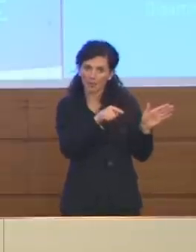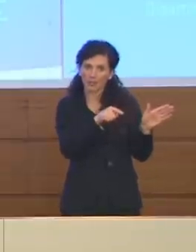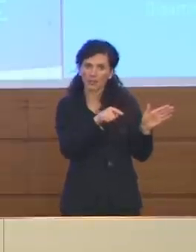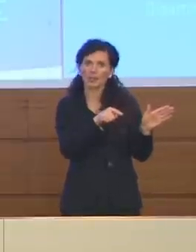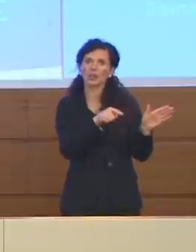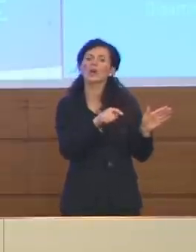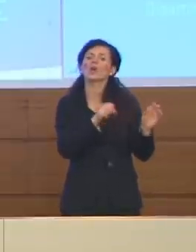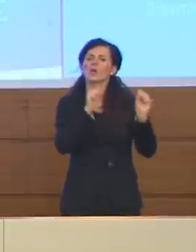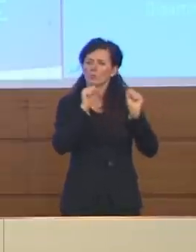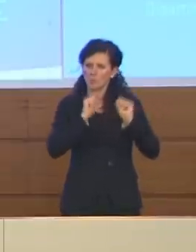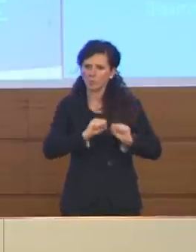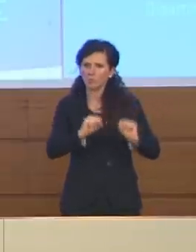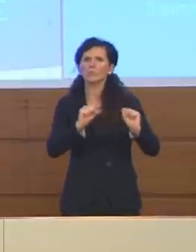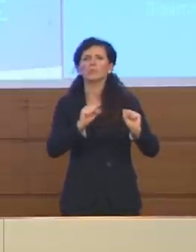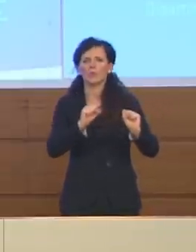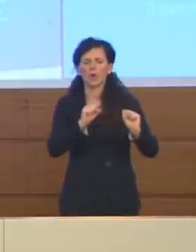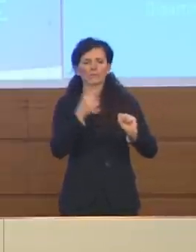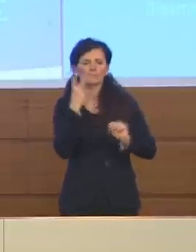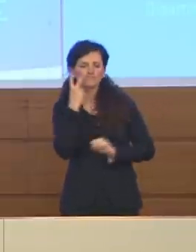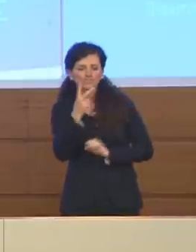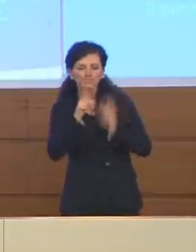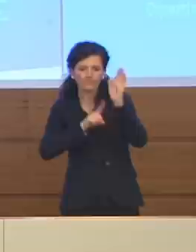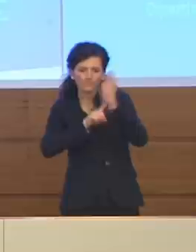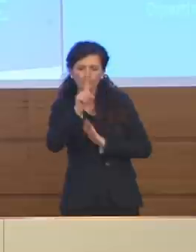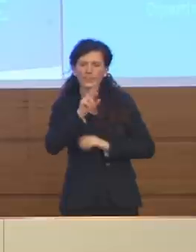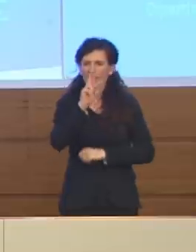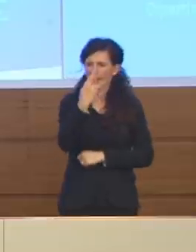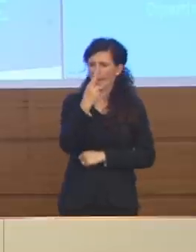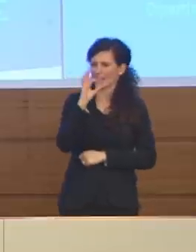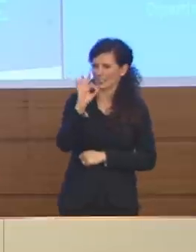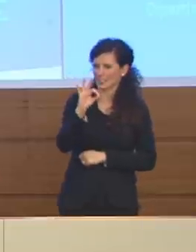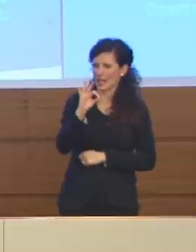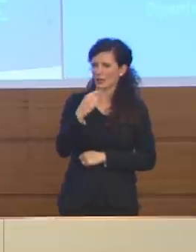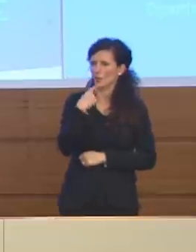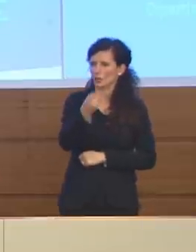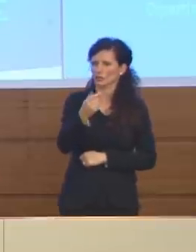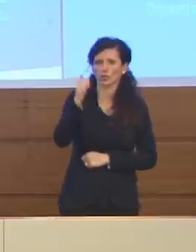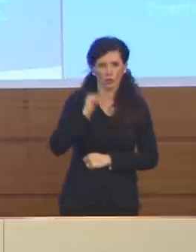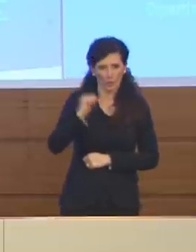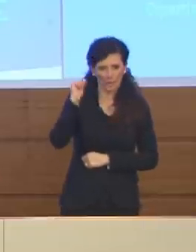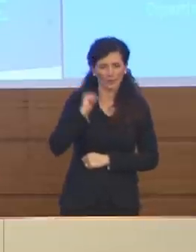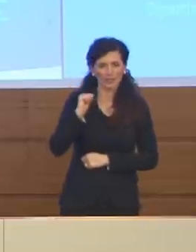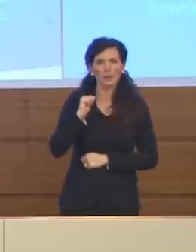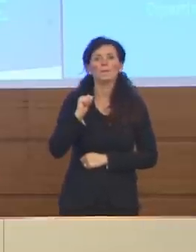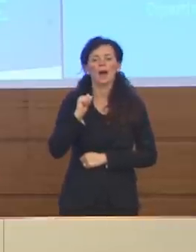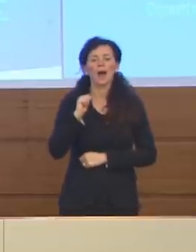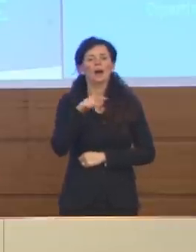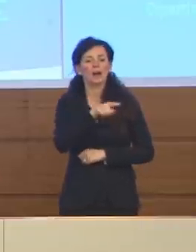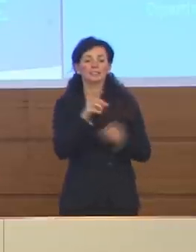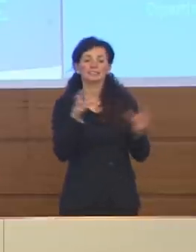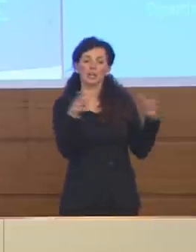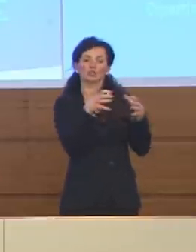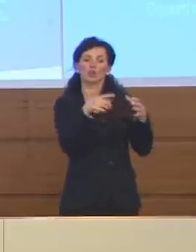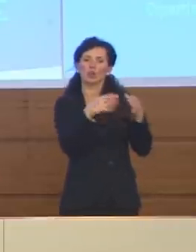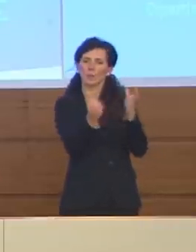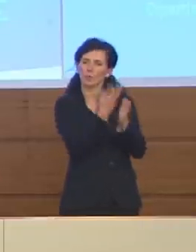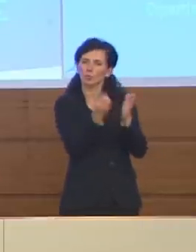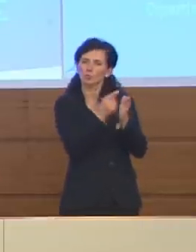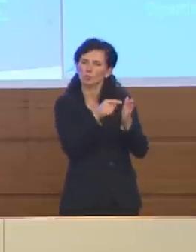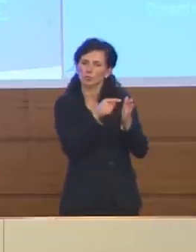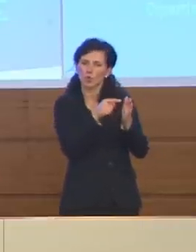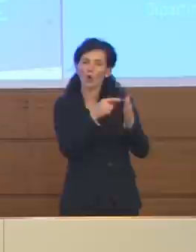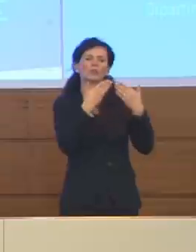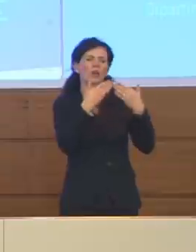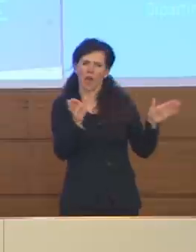alla luce del dato del re con zero di cui vi ho parlato prima di prevedere di poter